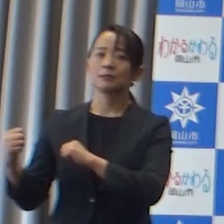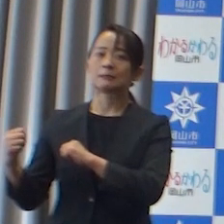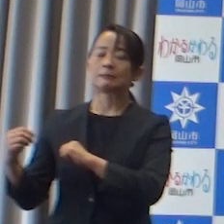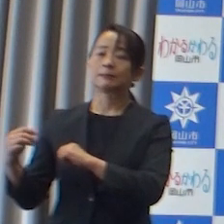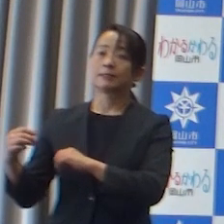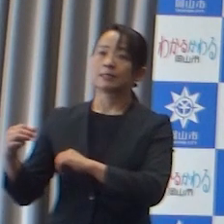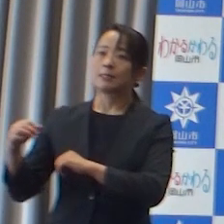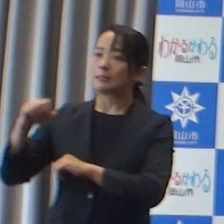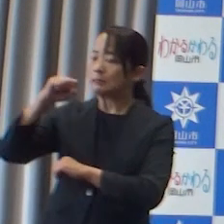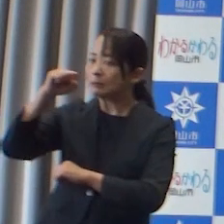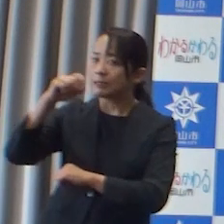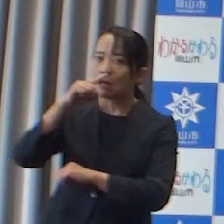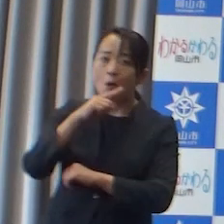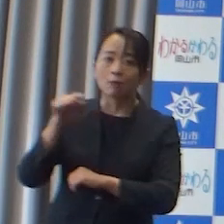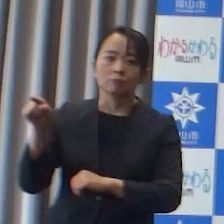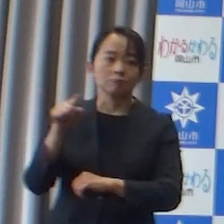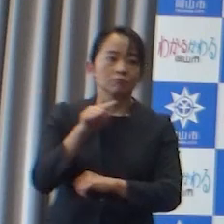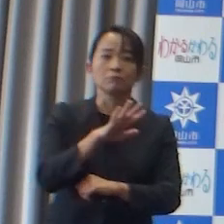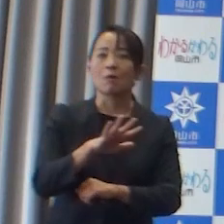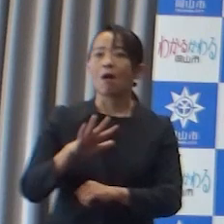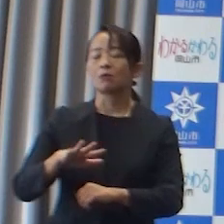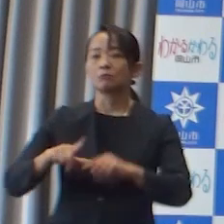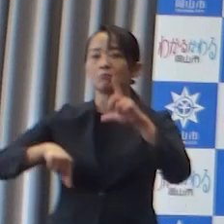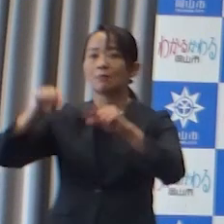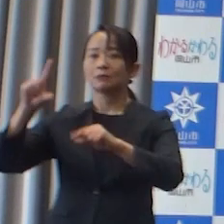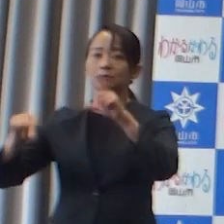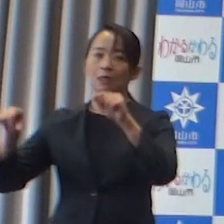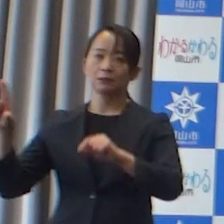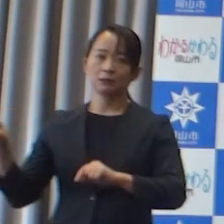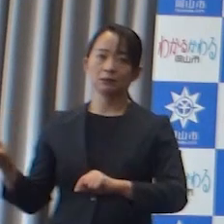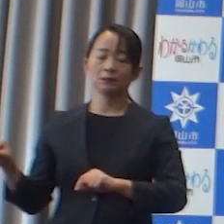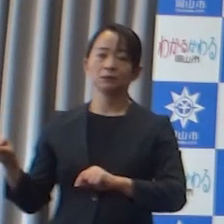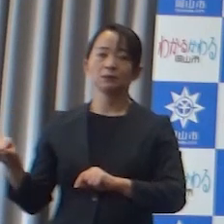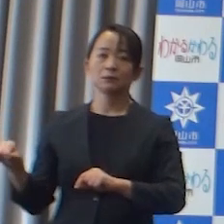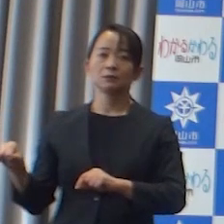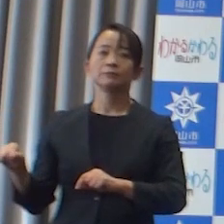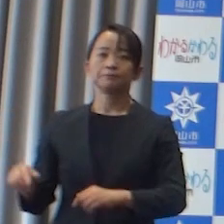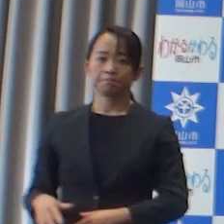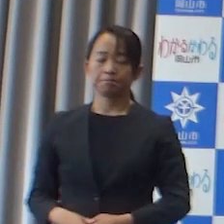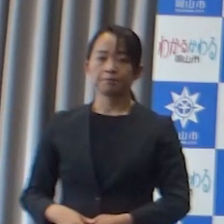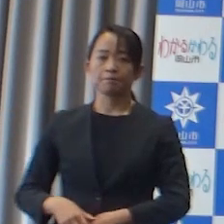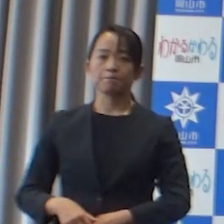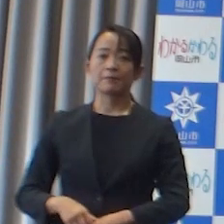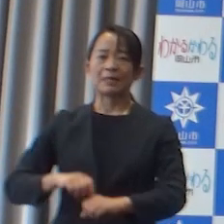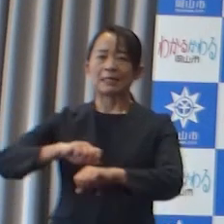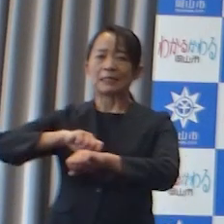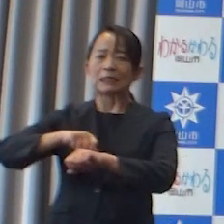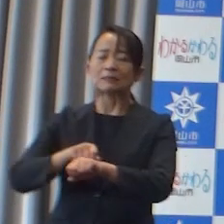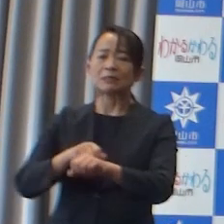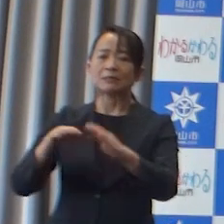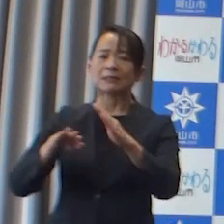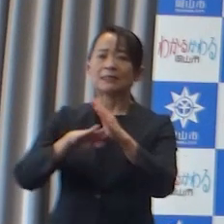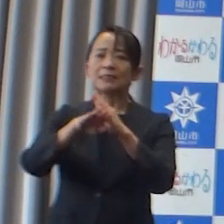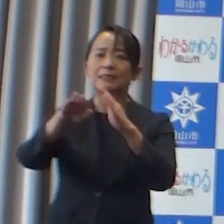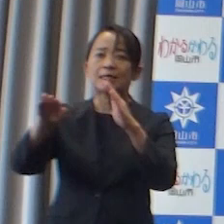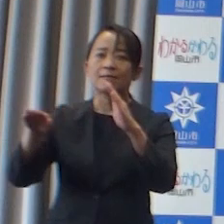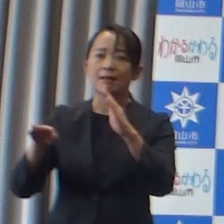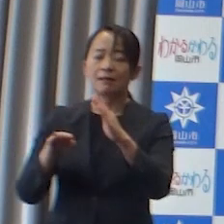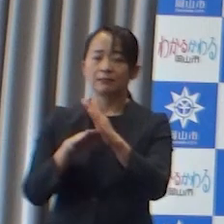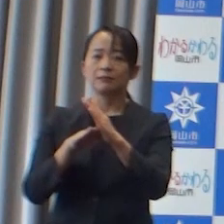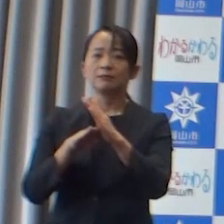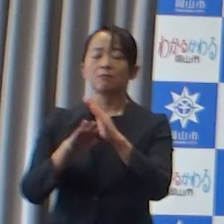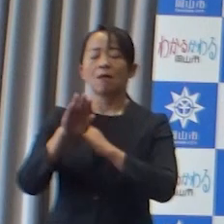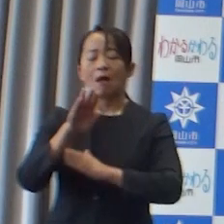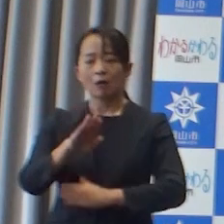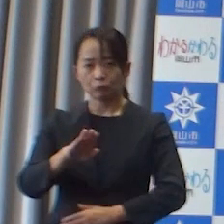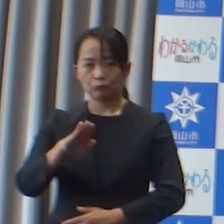ね。で、そういうふうになかなか特に、厳しい世帯っていうのは私はあるだろうと